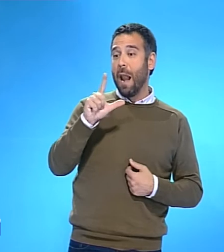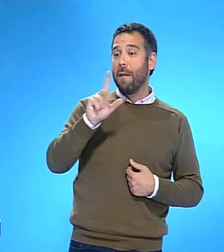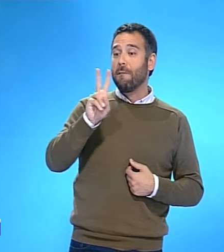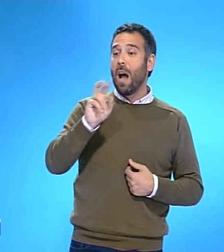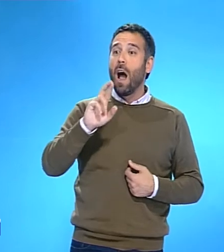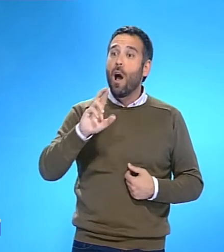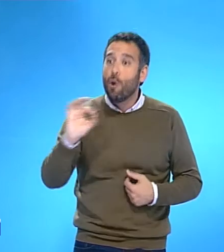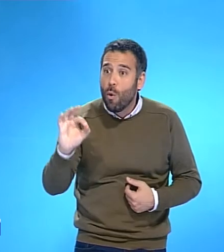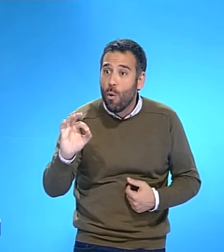Hola, soy Álvaro.